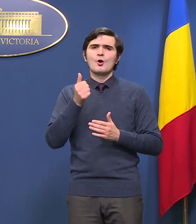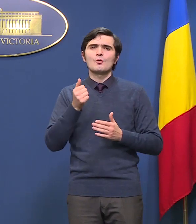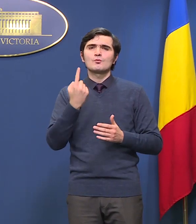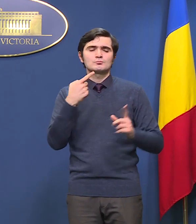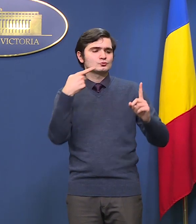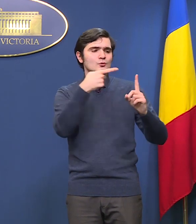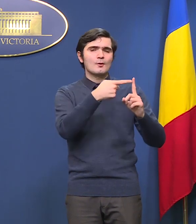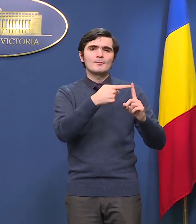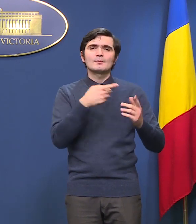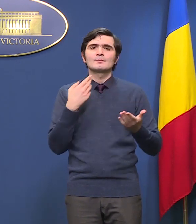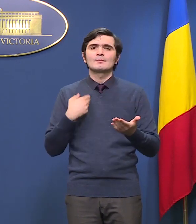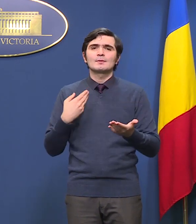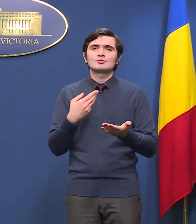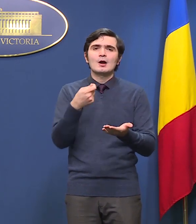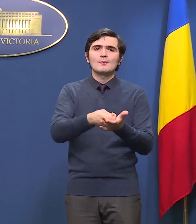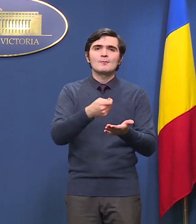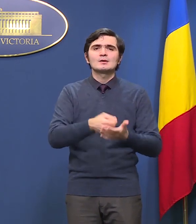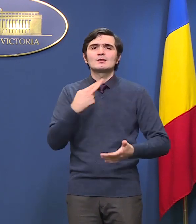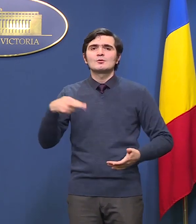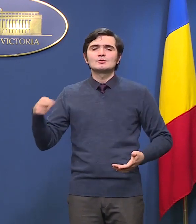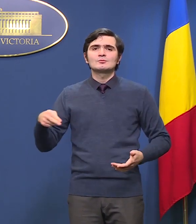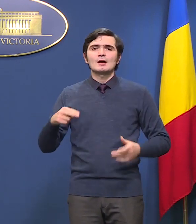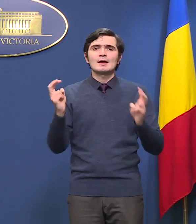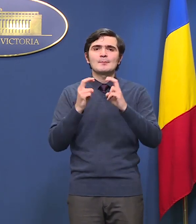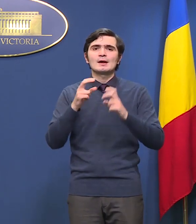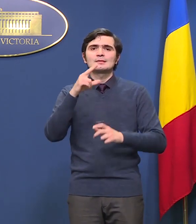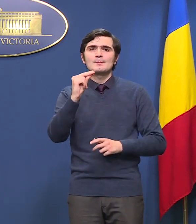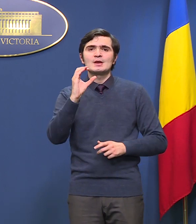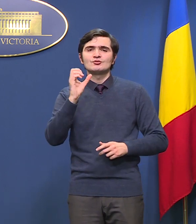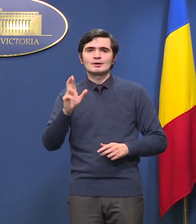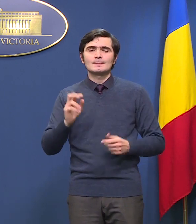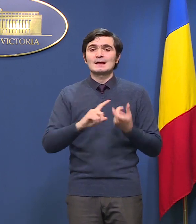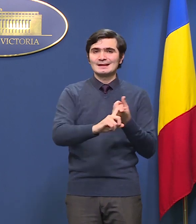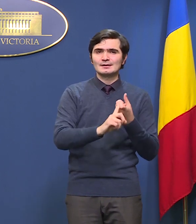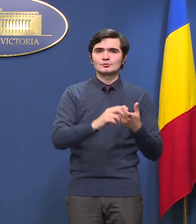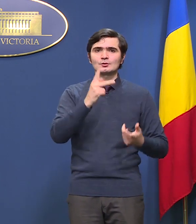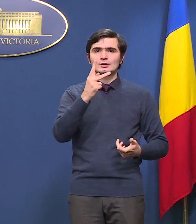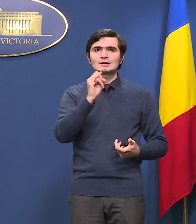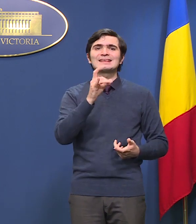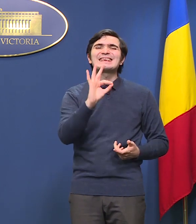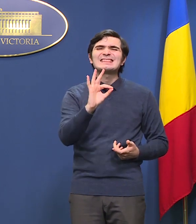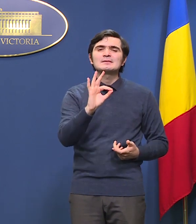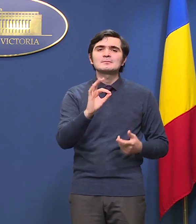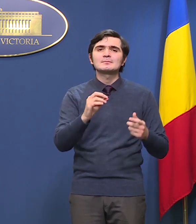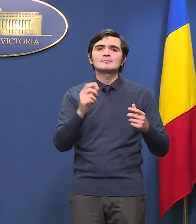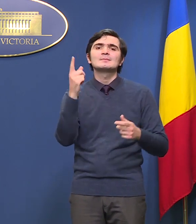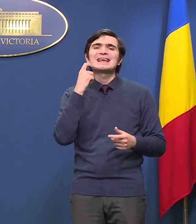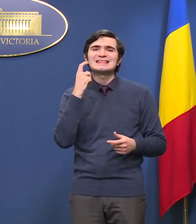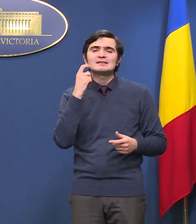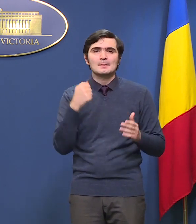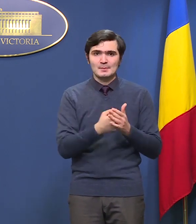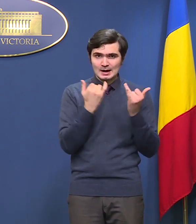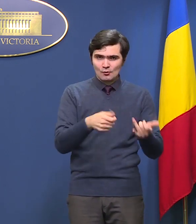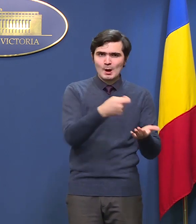obiectivul de a achiziționa în continuare PCR-ul. În ceea ce privește kiturile, pe lângă kiturile care au fost achiziționate până